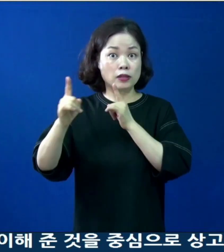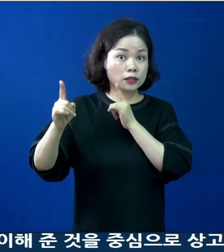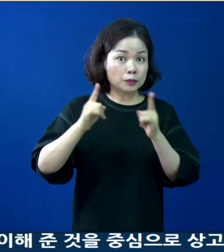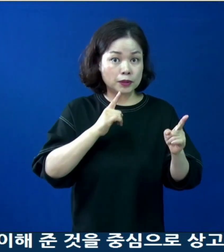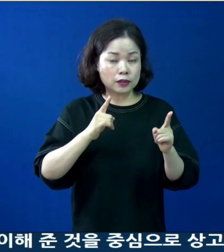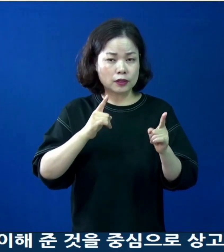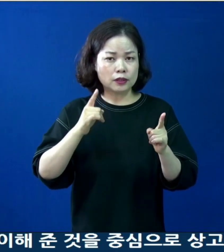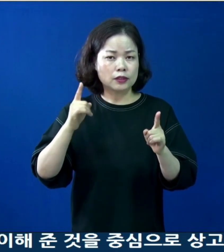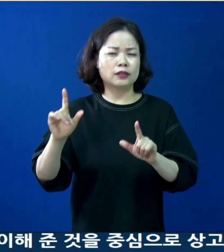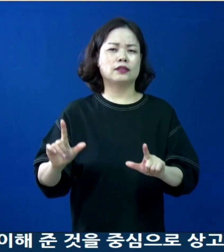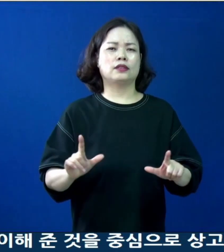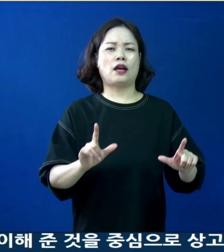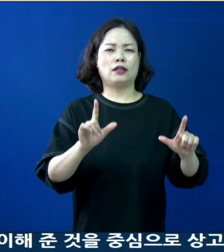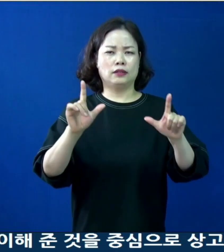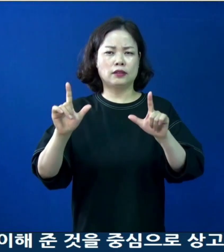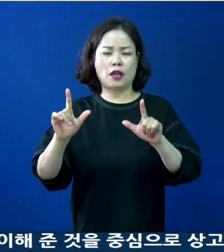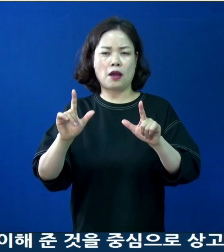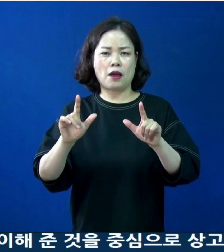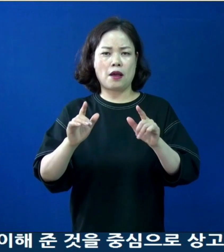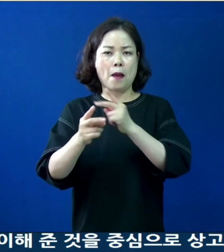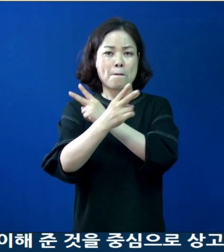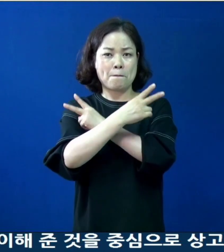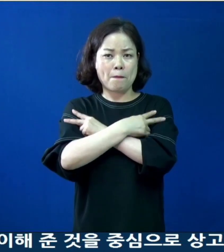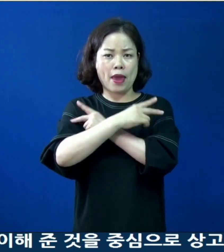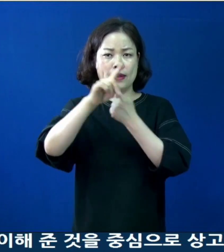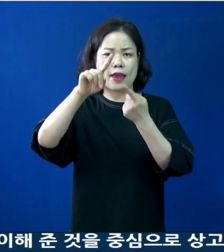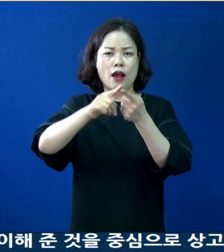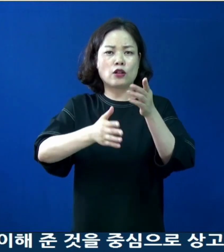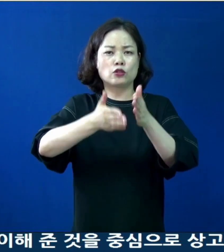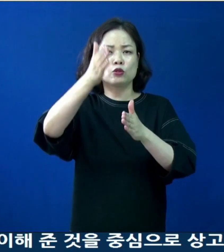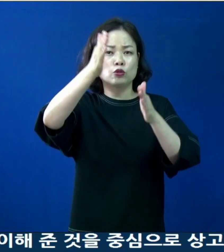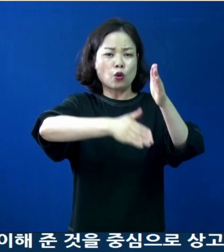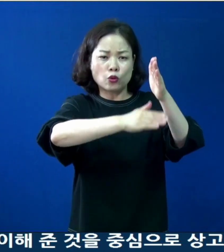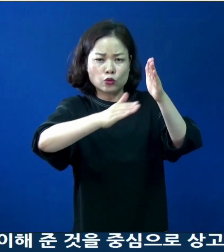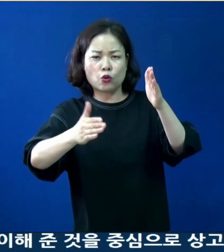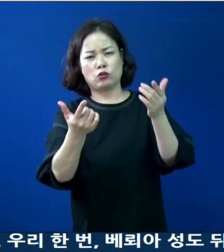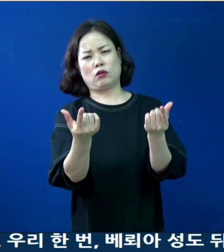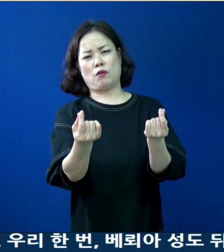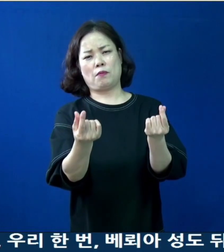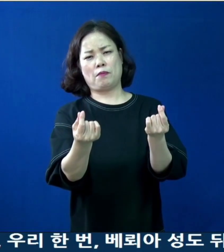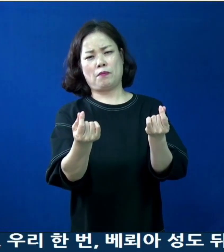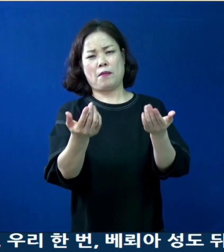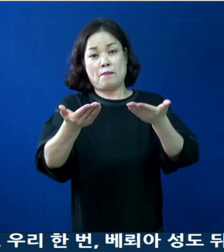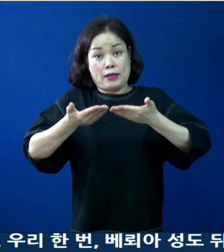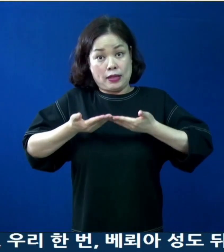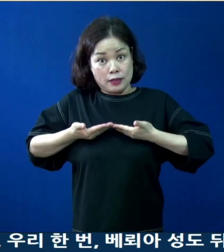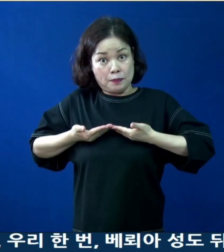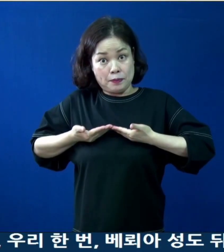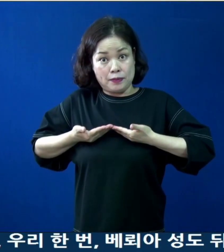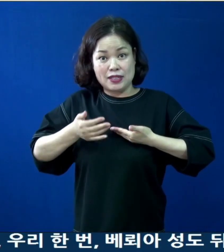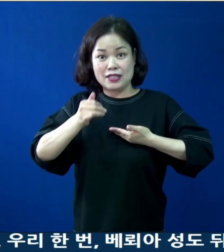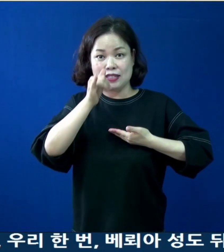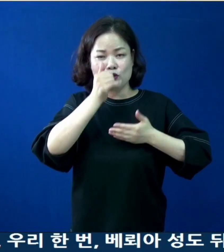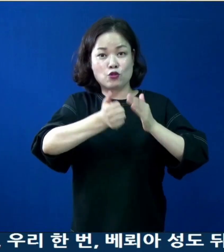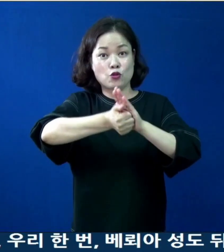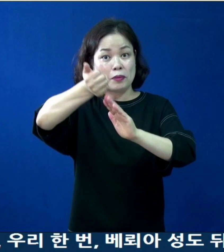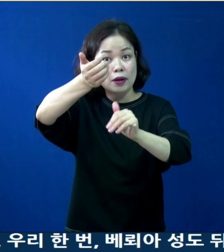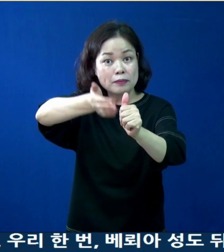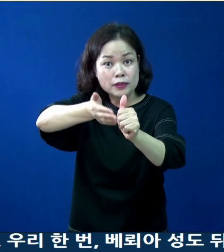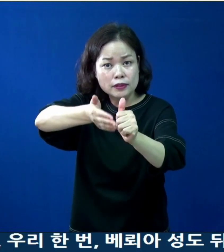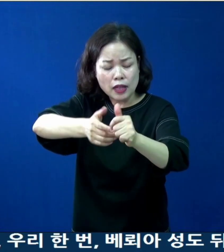대하는 삶이 베레아의 성도처럼 돼보자 한번 마음속에 이런 받아들임이 있기를